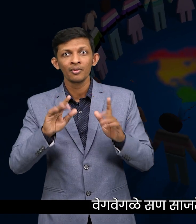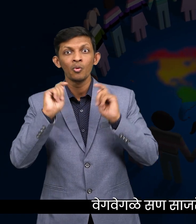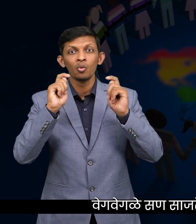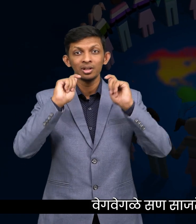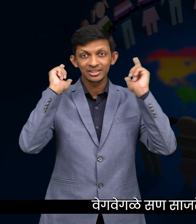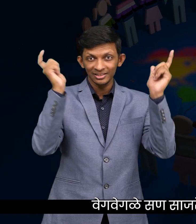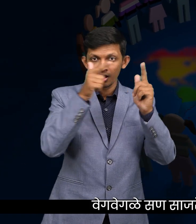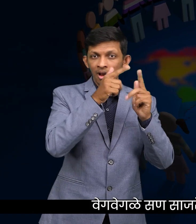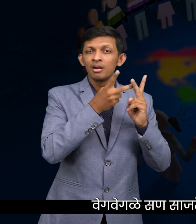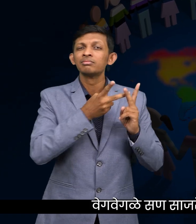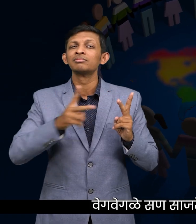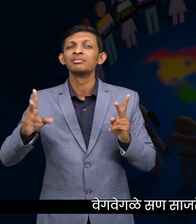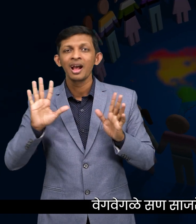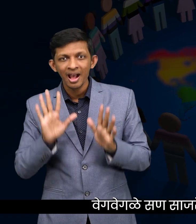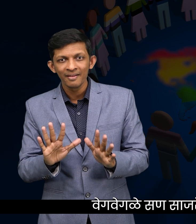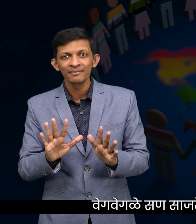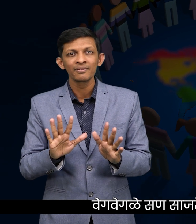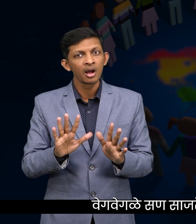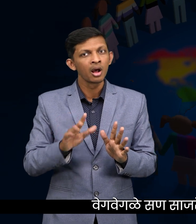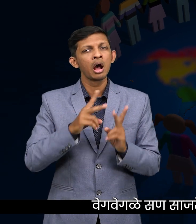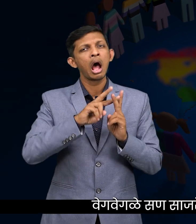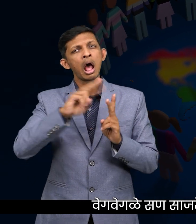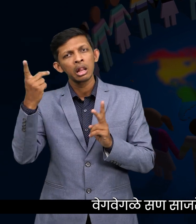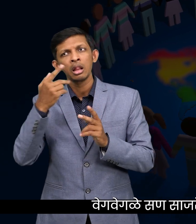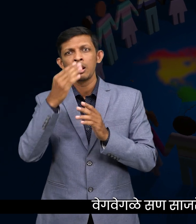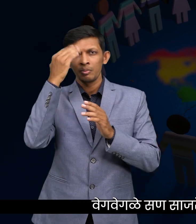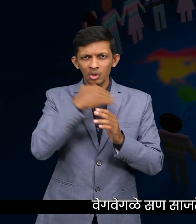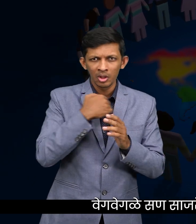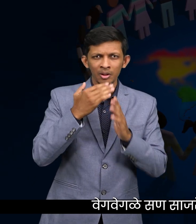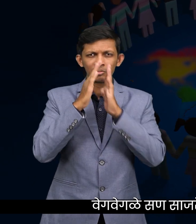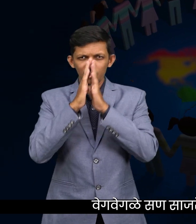वेगवेगळे सण साजरे करतो आणि वेगवेगळे धर्म पाळतो.